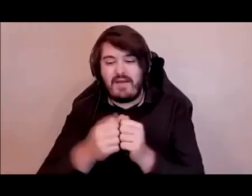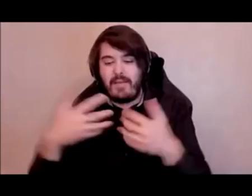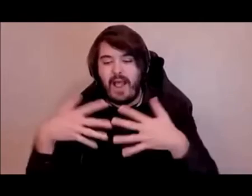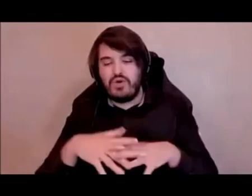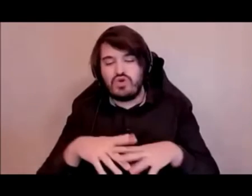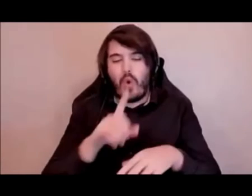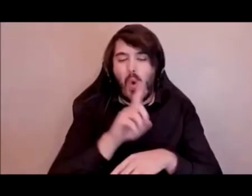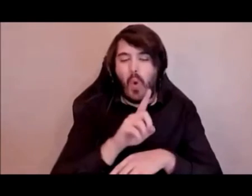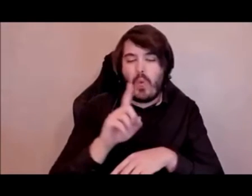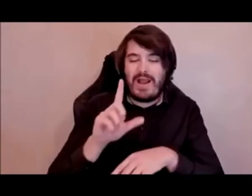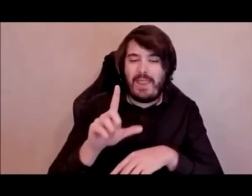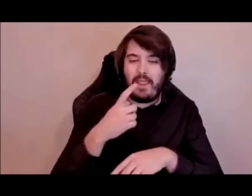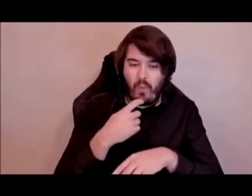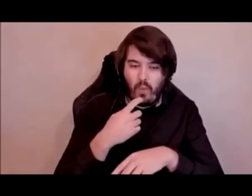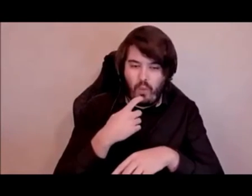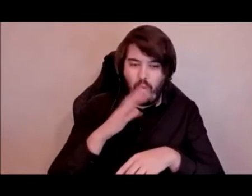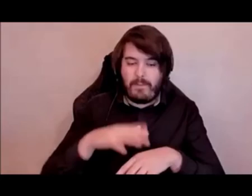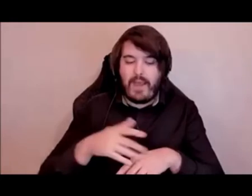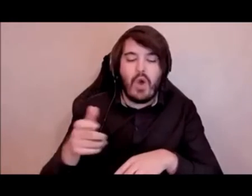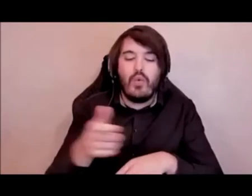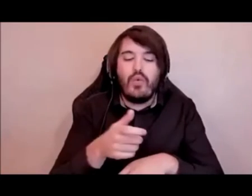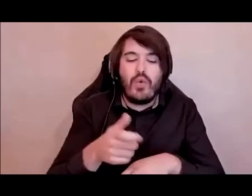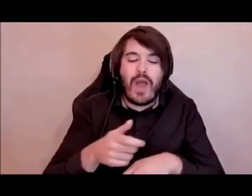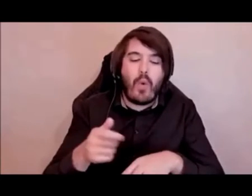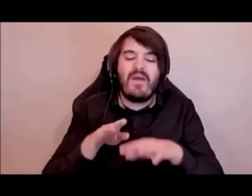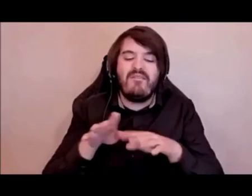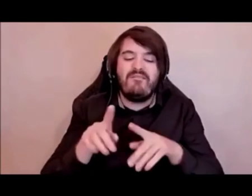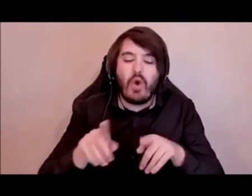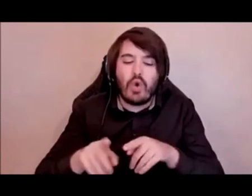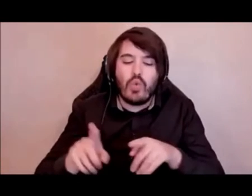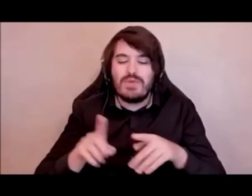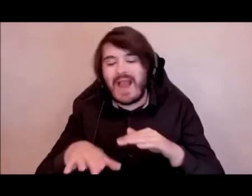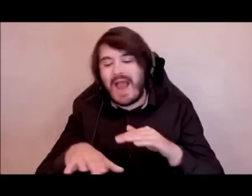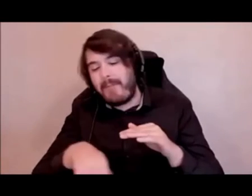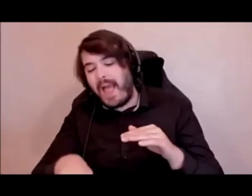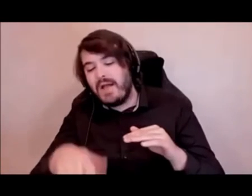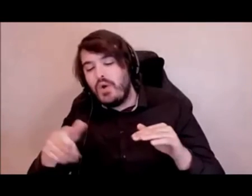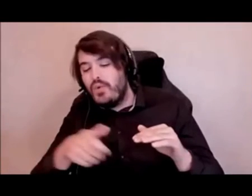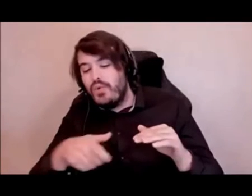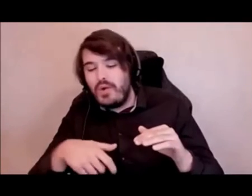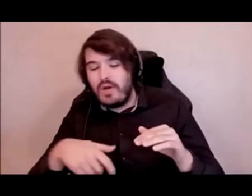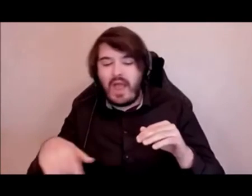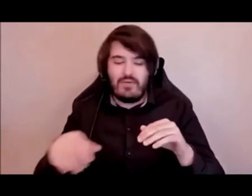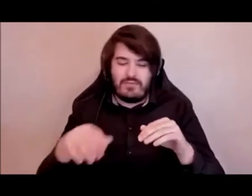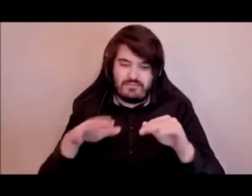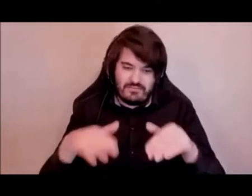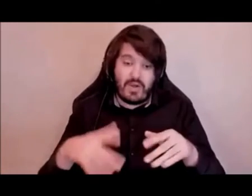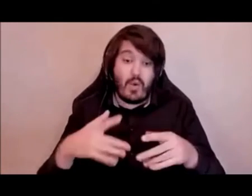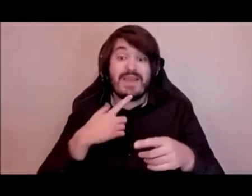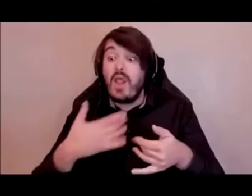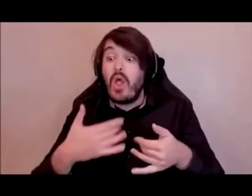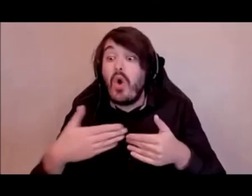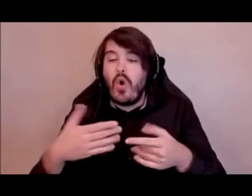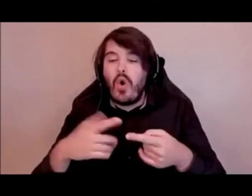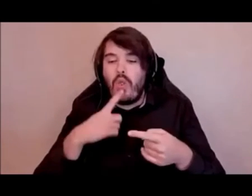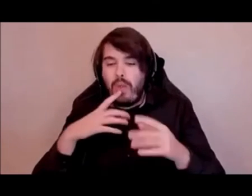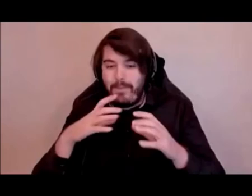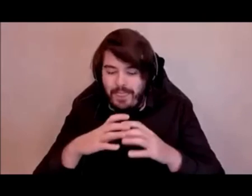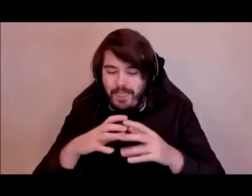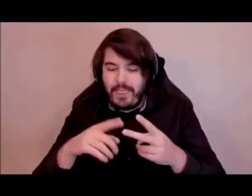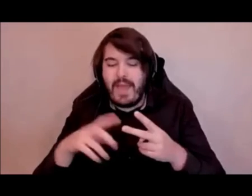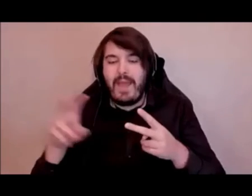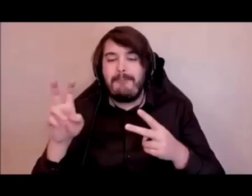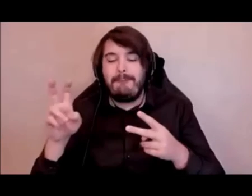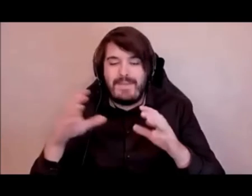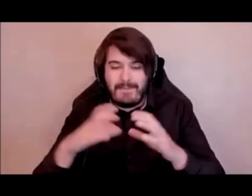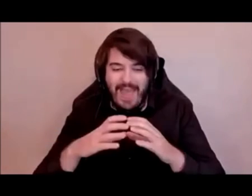sur les feuilles, un petit peu à la base aussi. Puis ça va être le temps de fertiliser les tomates, les poivrons, les différents types